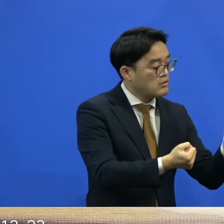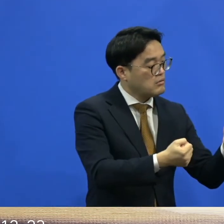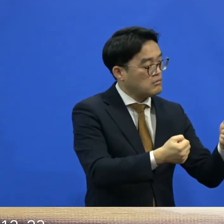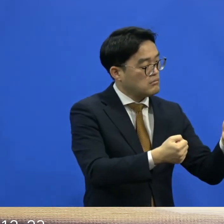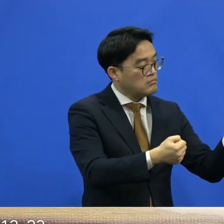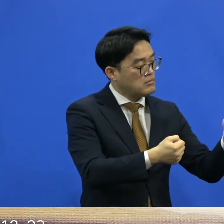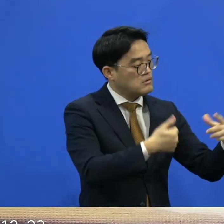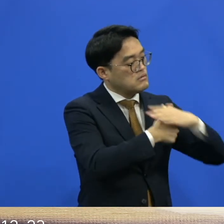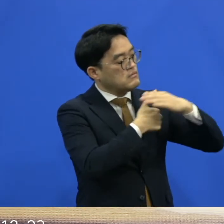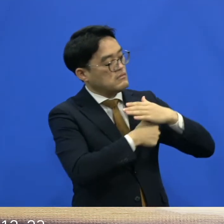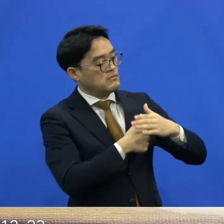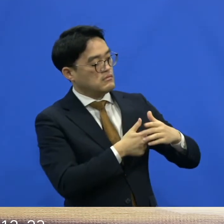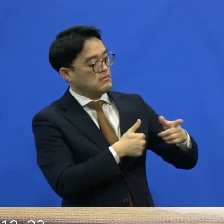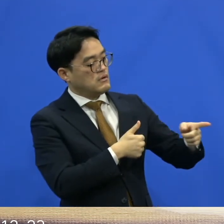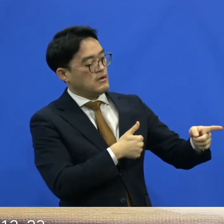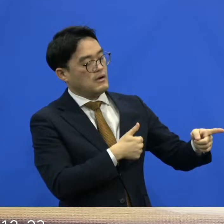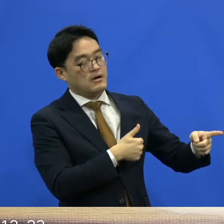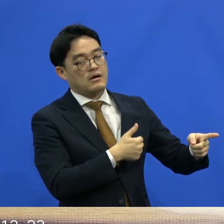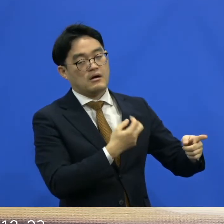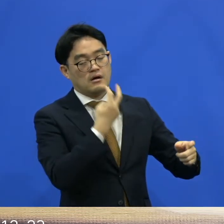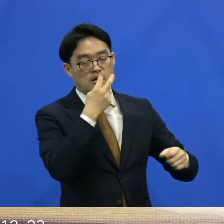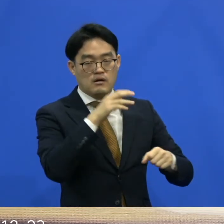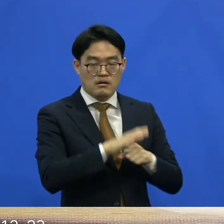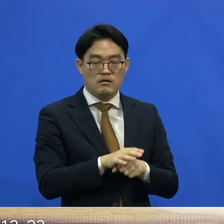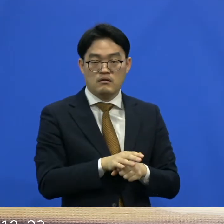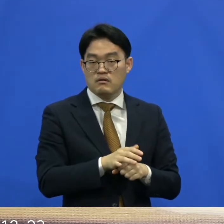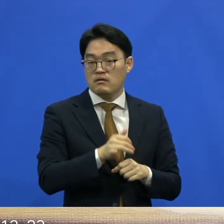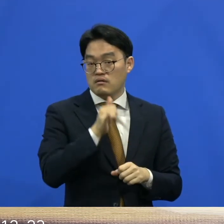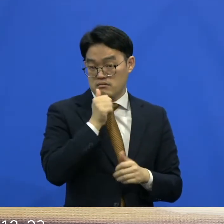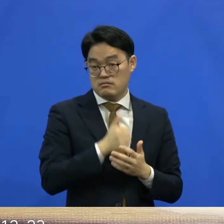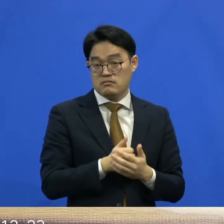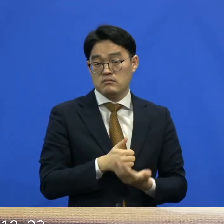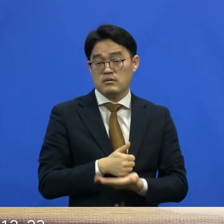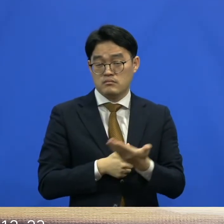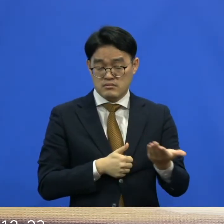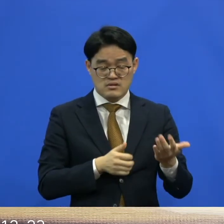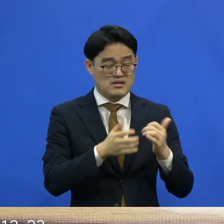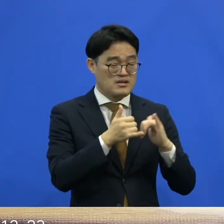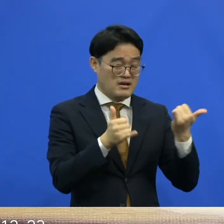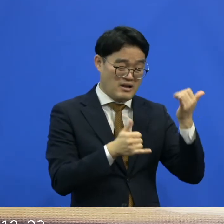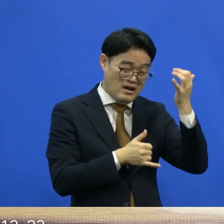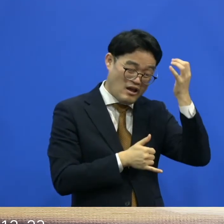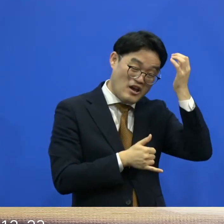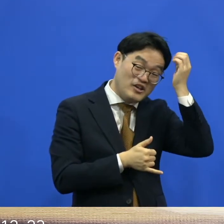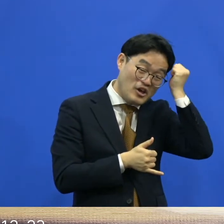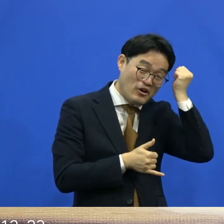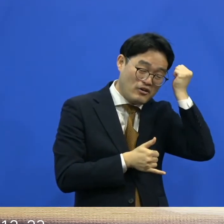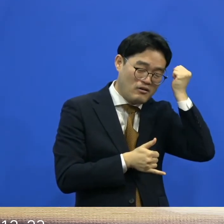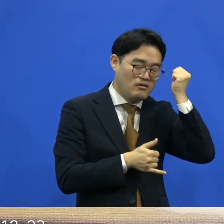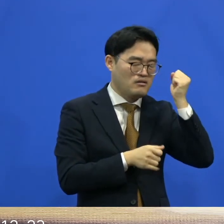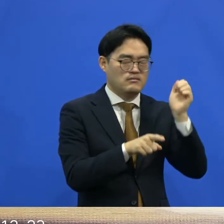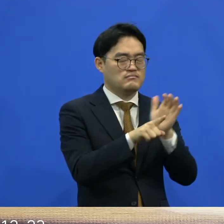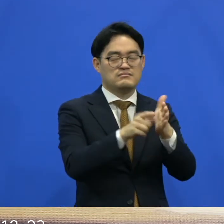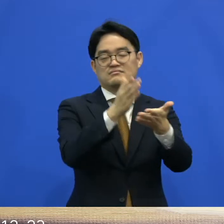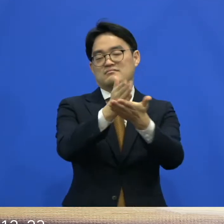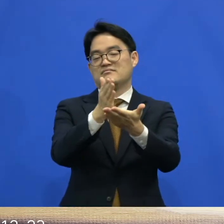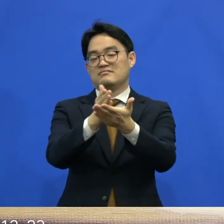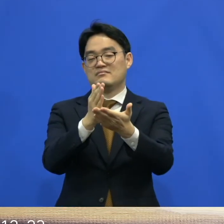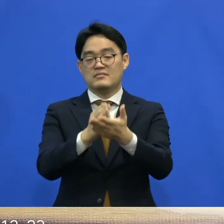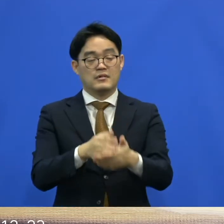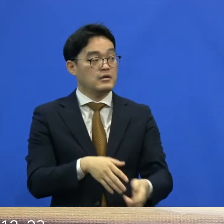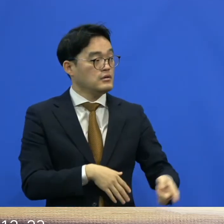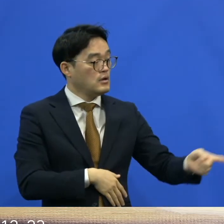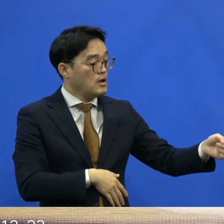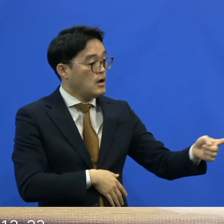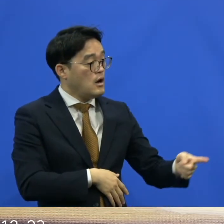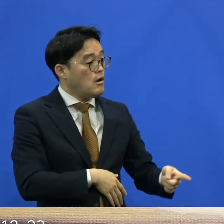인간의 허약한 기억력에 내 인생을 의존한다는 것은 너무 힘든 거예요. 너가 어떻게 나에게 그럴 수 있어?